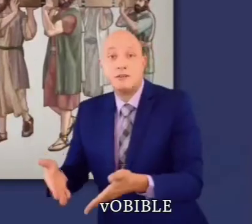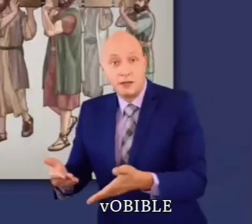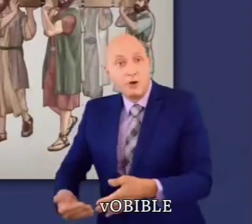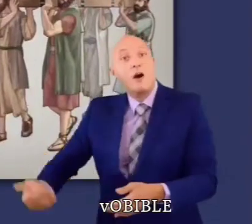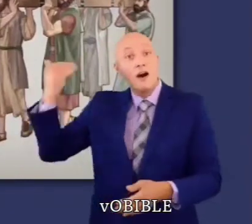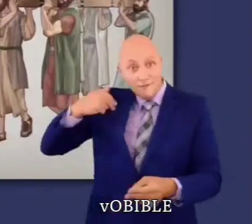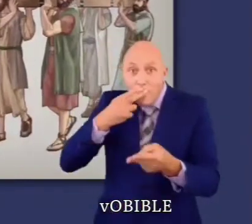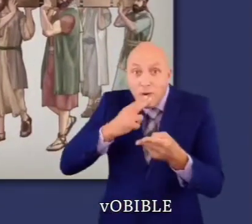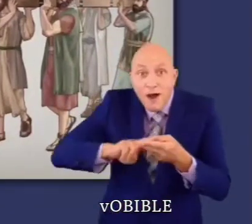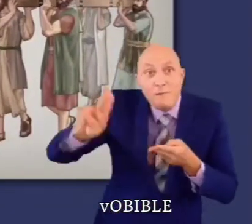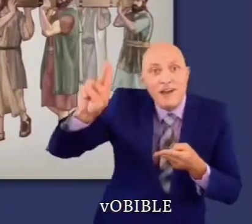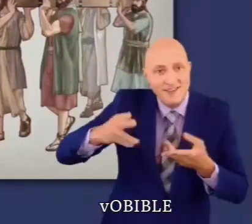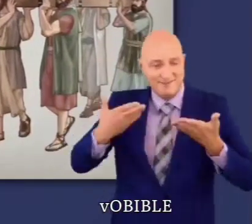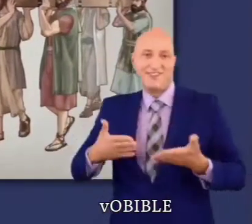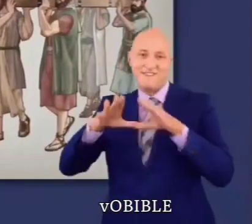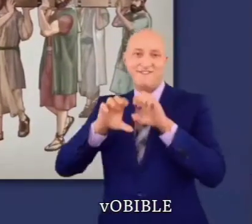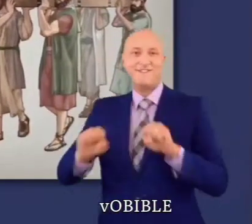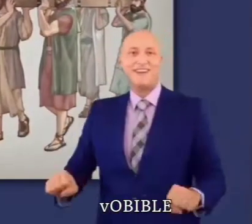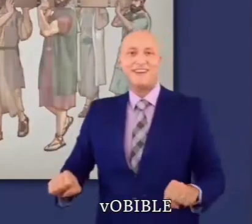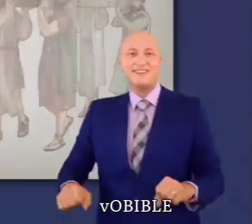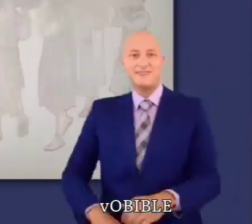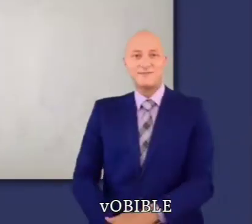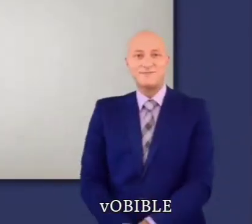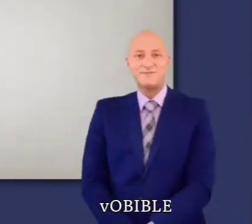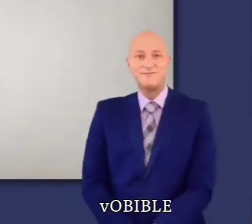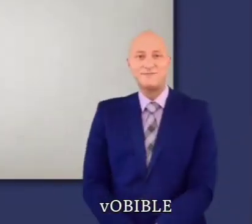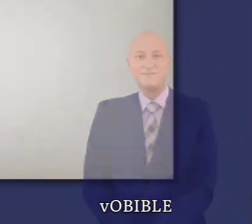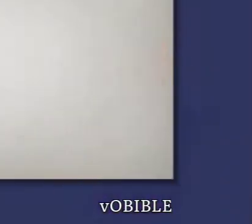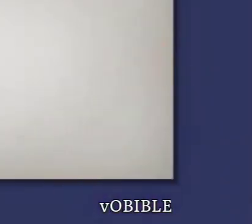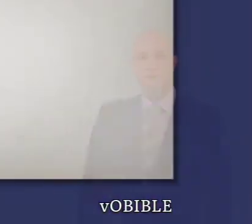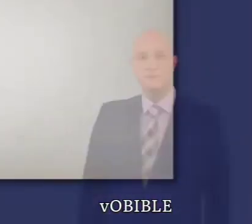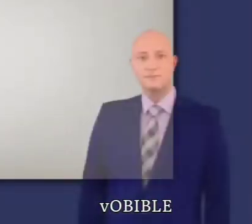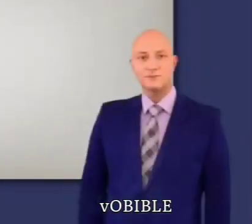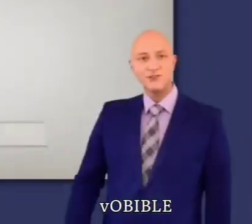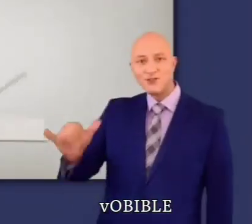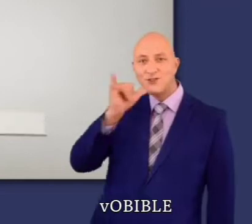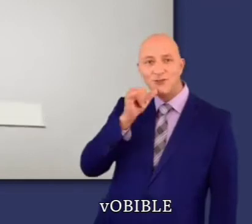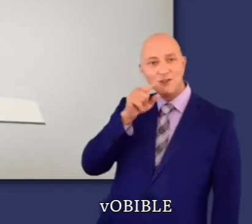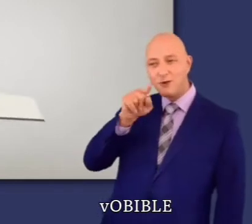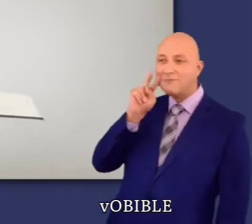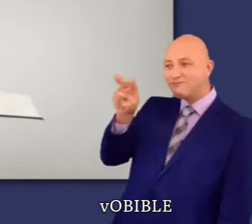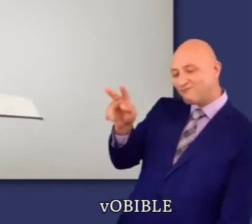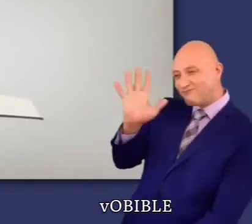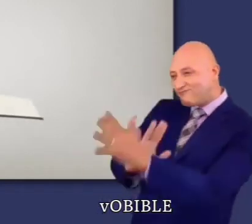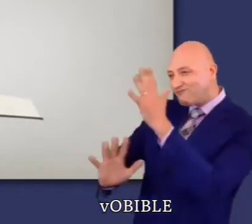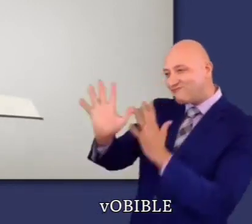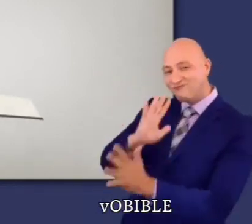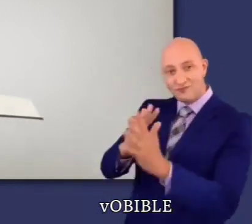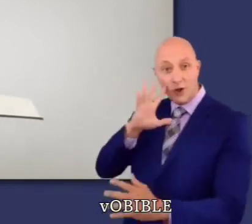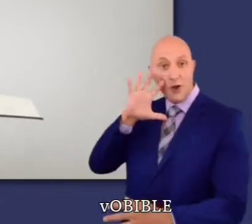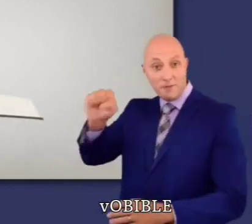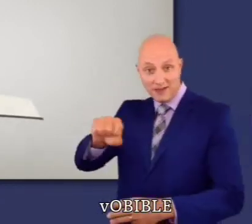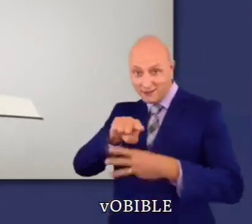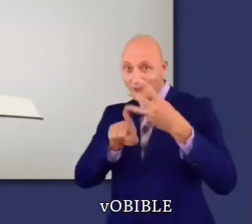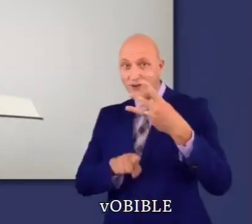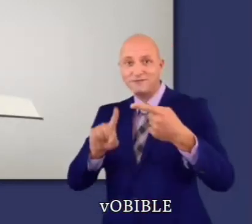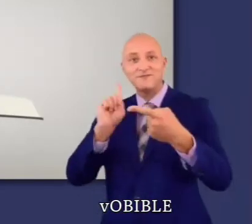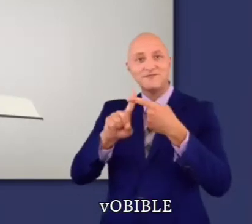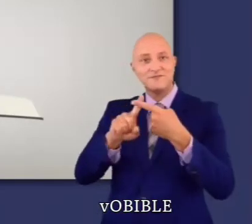chapitres 23 et 24 contiennent les paroles d'adieu de Josué. il exhorte le peuple à craindre Jéhovah et à le servir